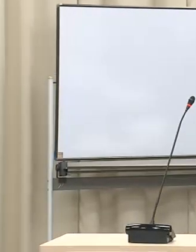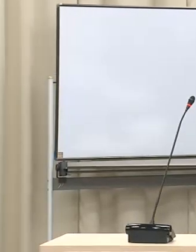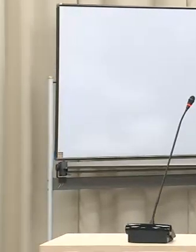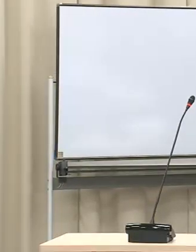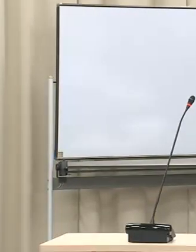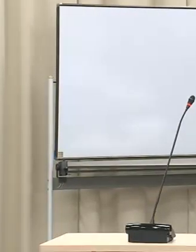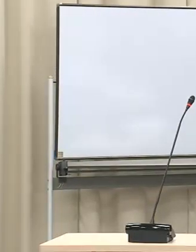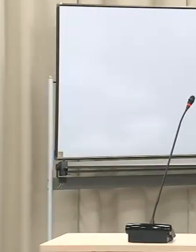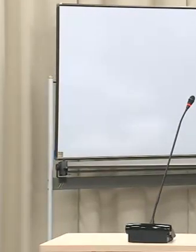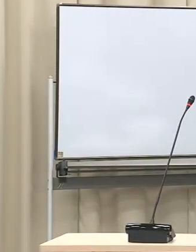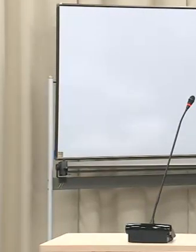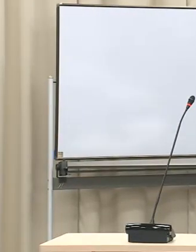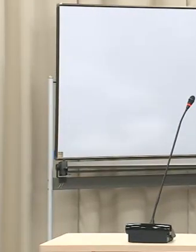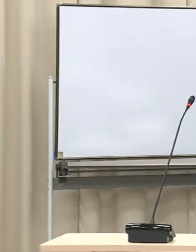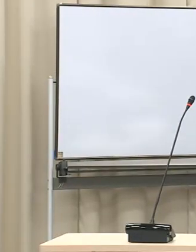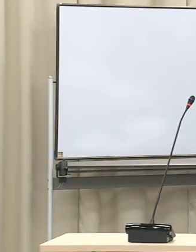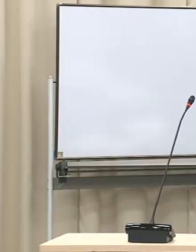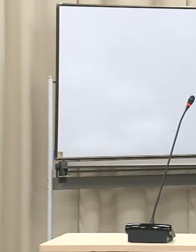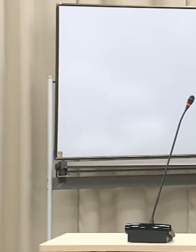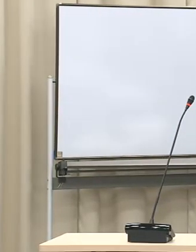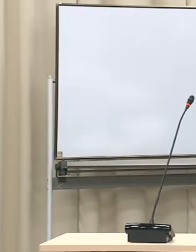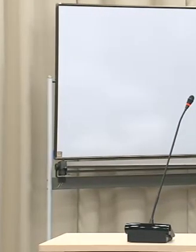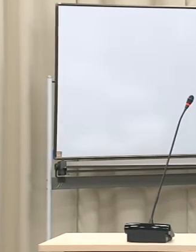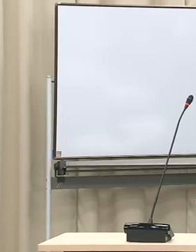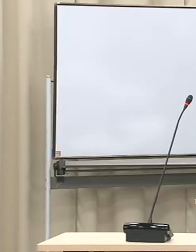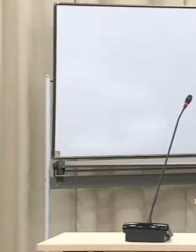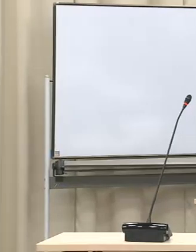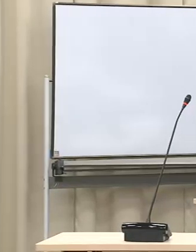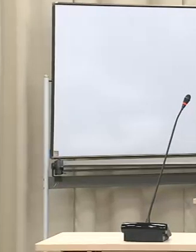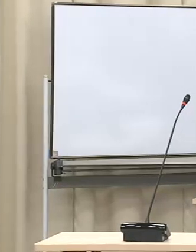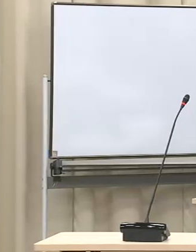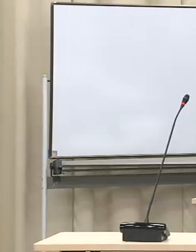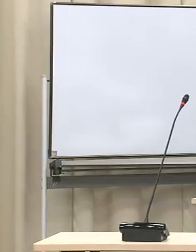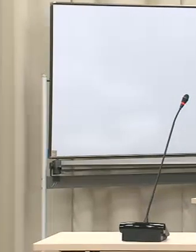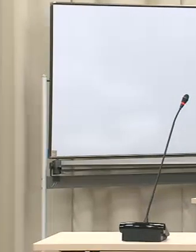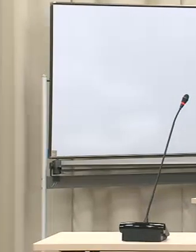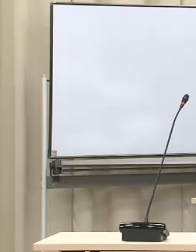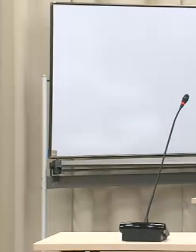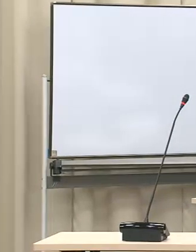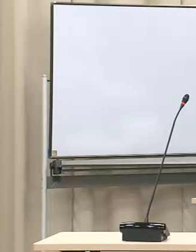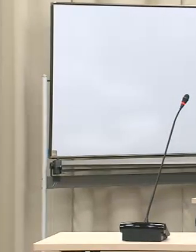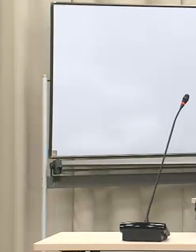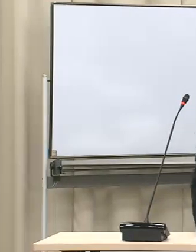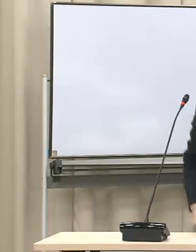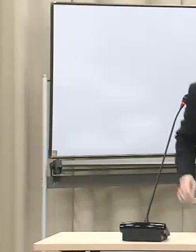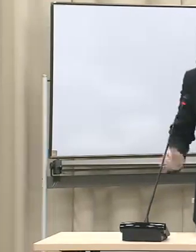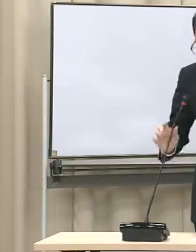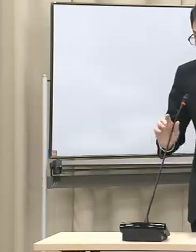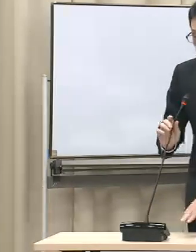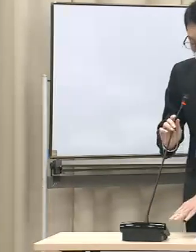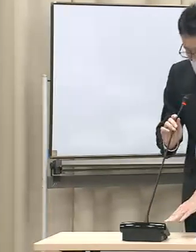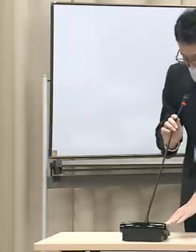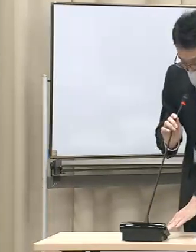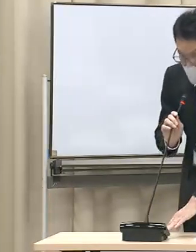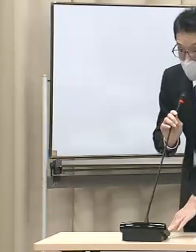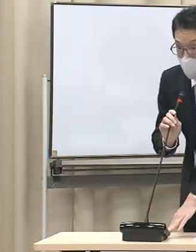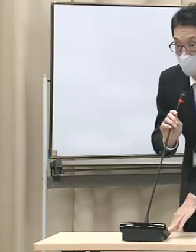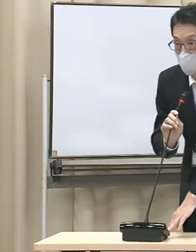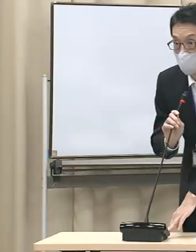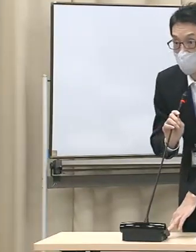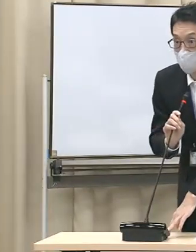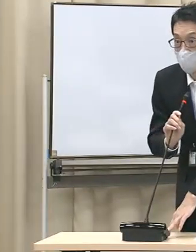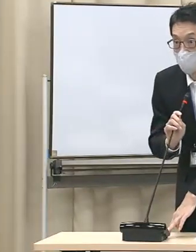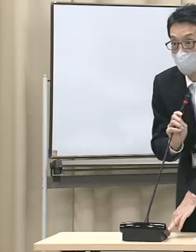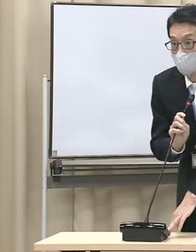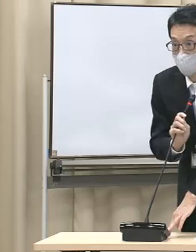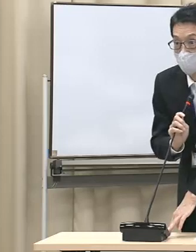いや、部長さんが急変、そういうことが急変もあるんだなということを改めて認識したところだって言われたから、そういうことにな る。はい、死亡